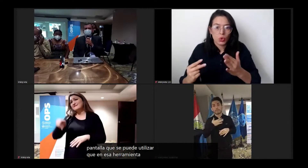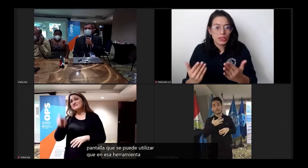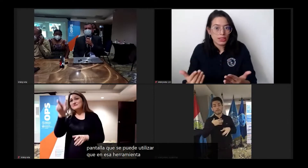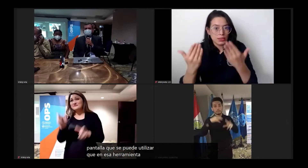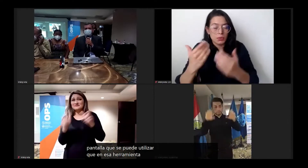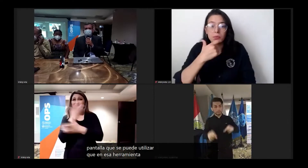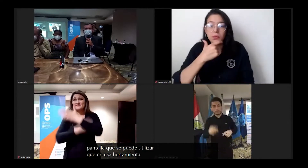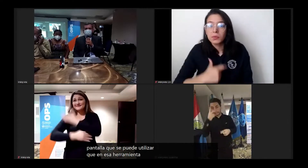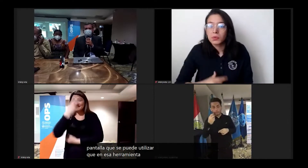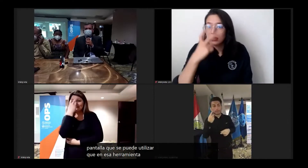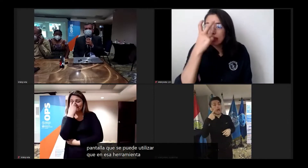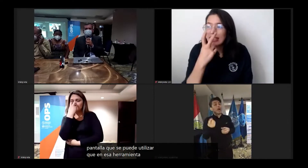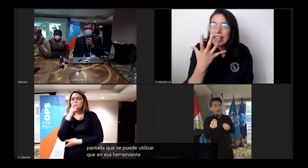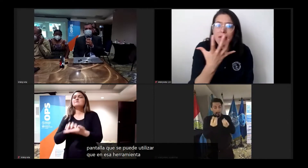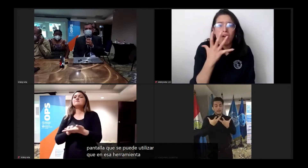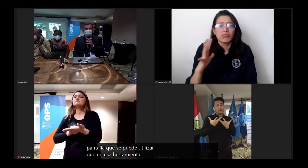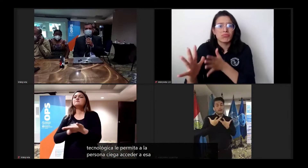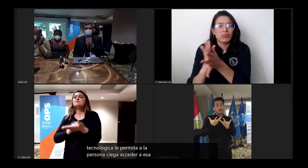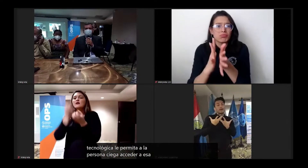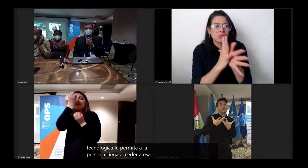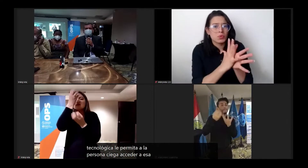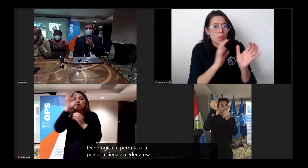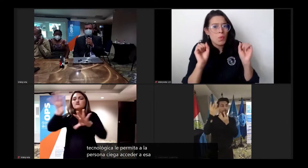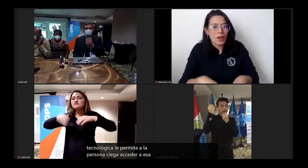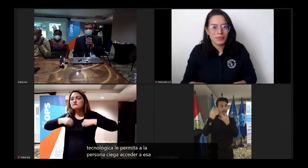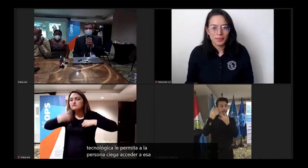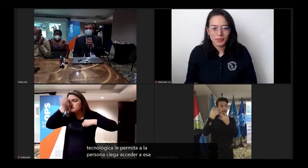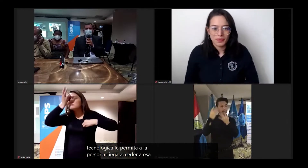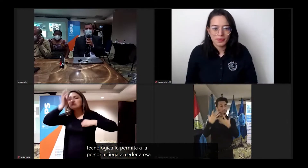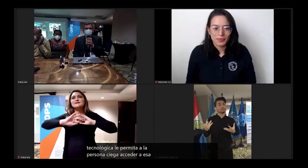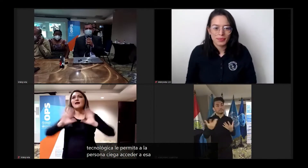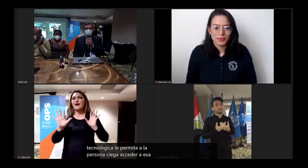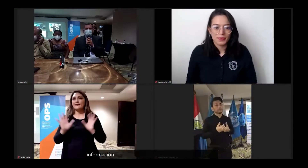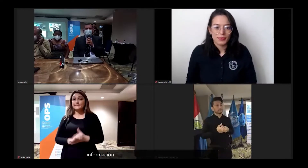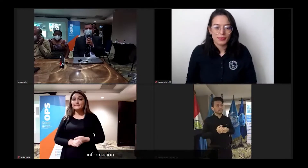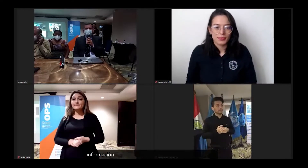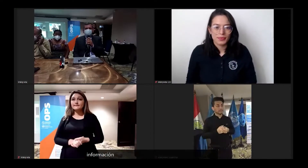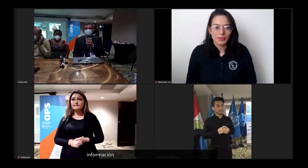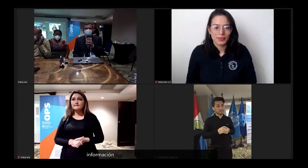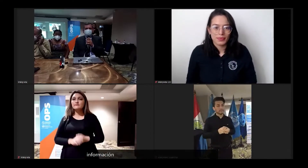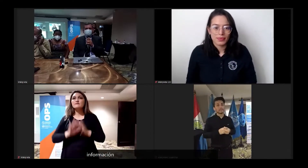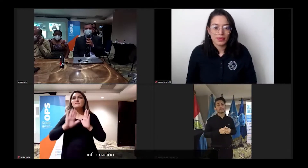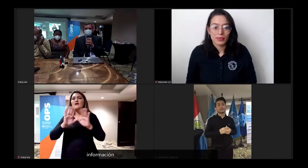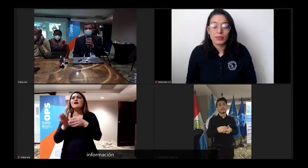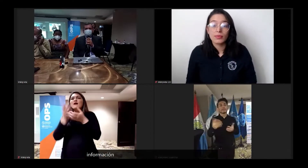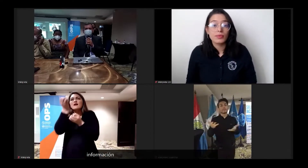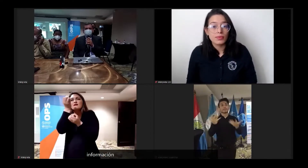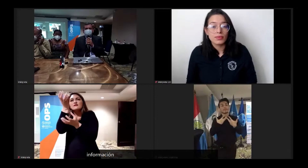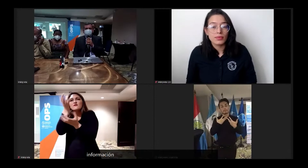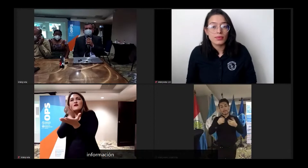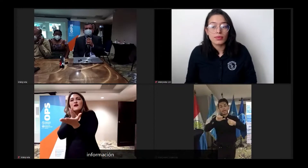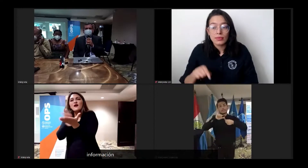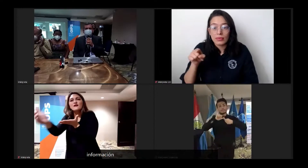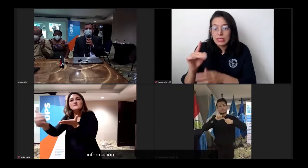ciega acceder a esa información. Recordemos que tener acceso a la información es